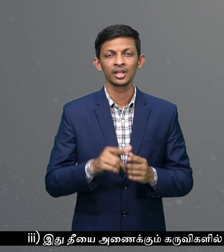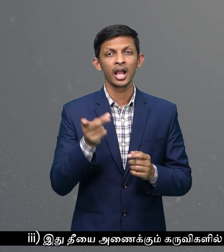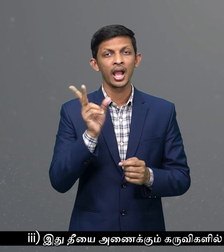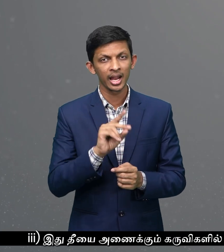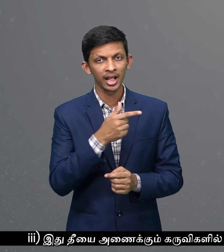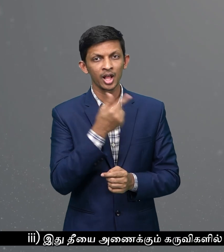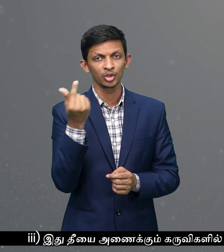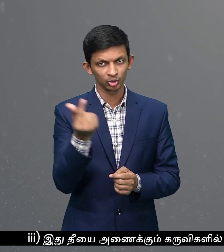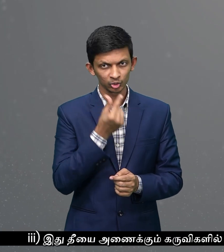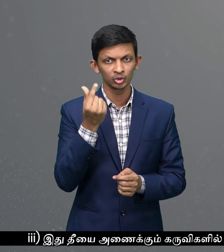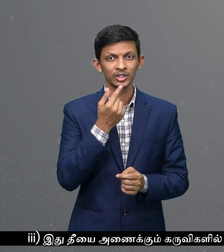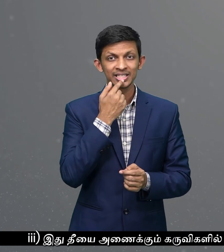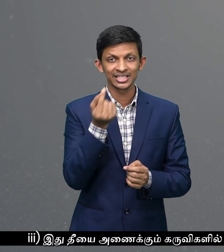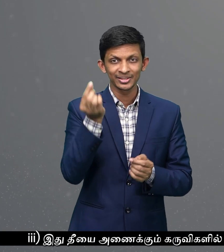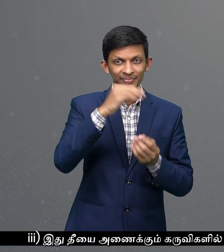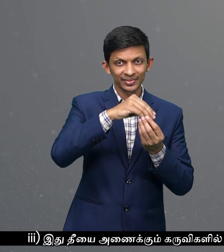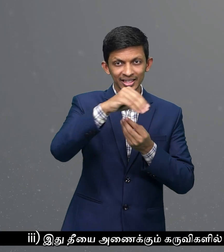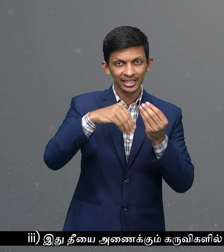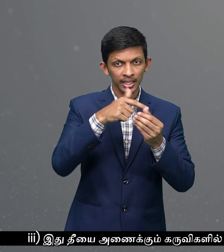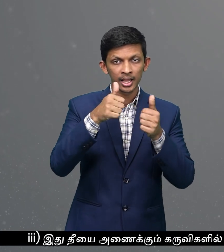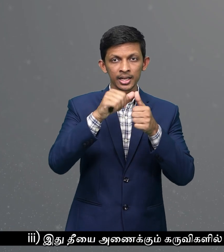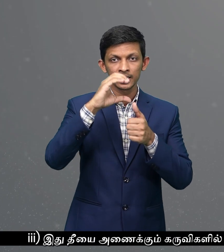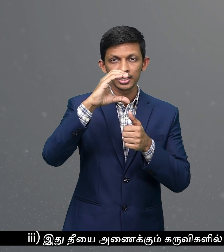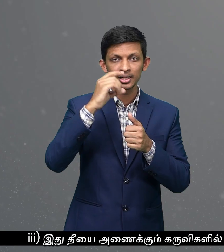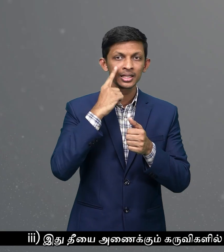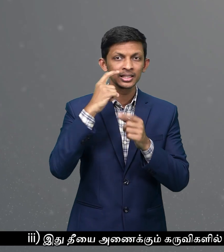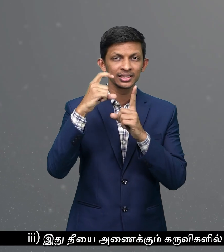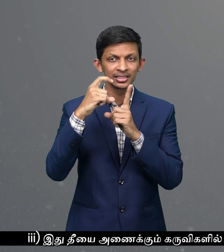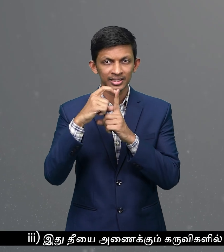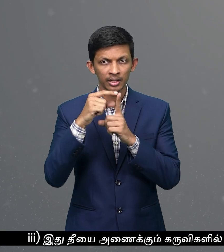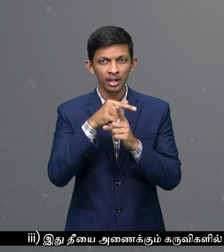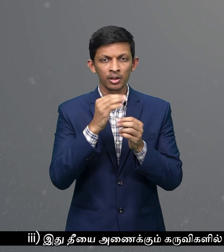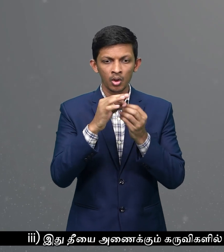இது தீயை அணைக்கும் கருவிகளில் சோடா அமிலமாகவும் பயன்படுத்தப்படுகிறது.